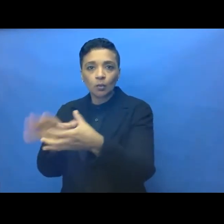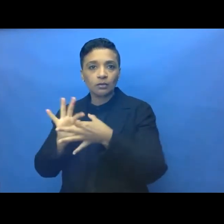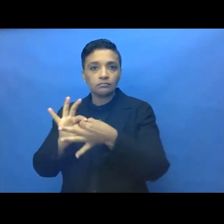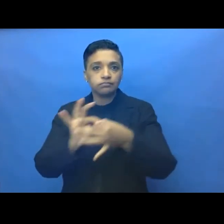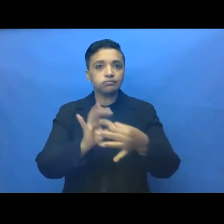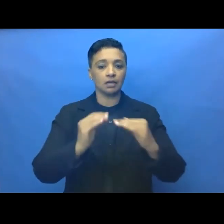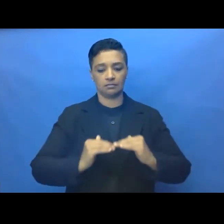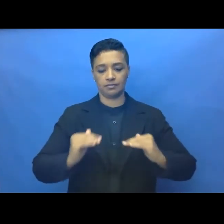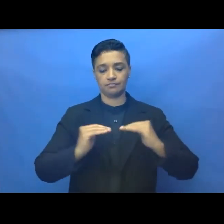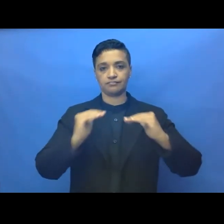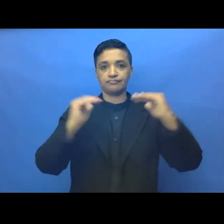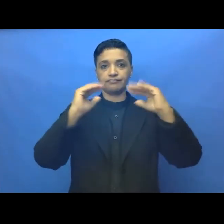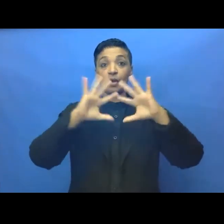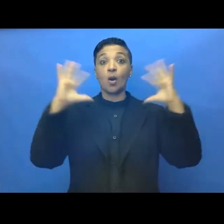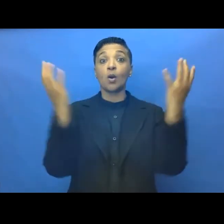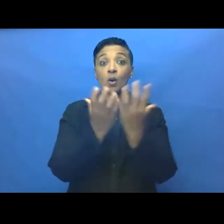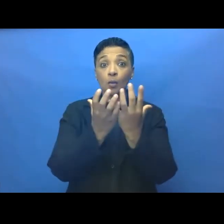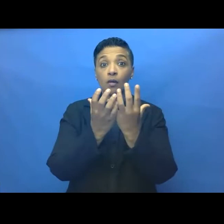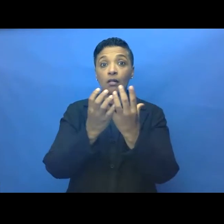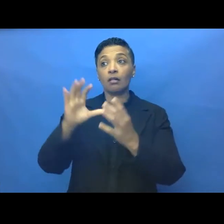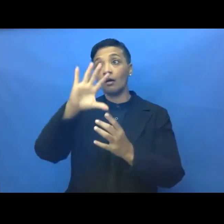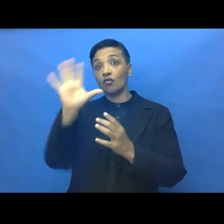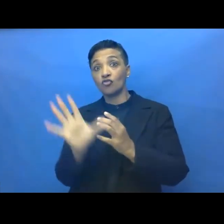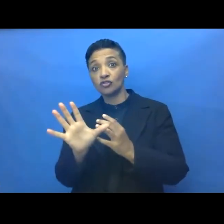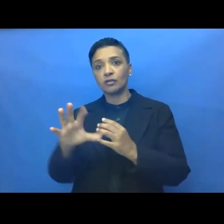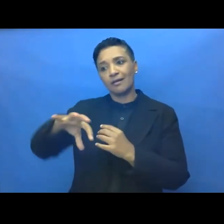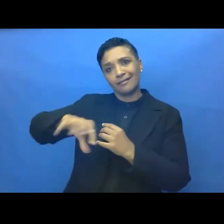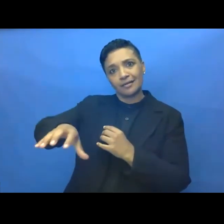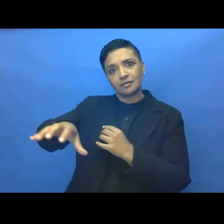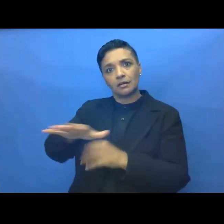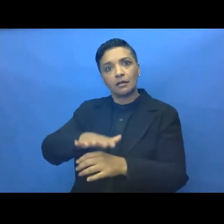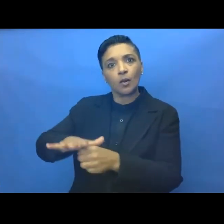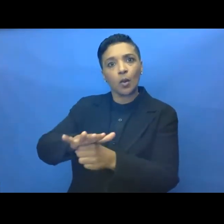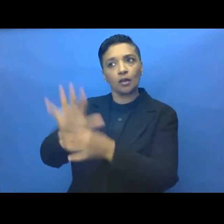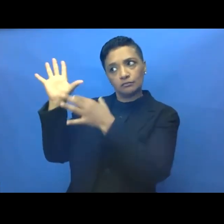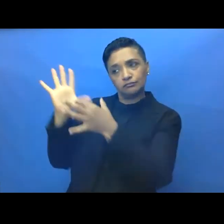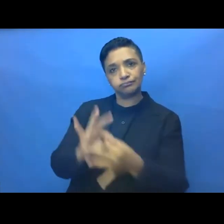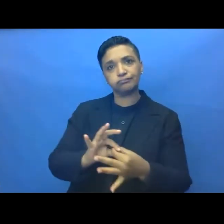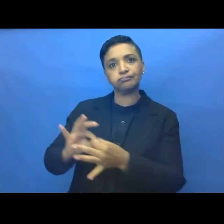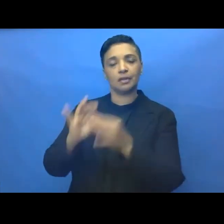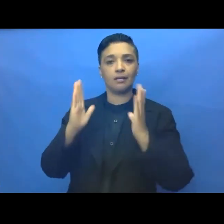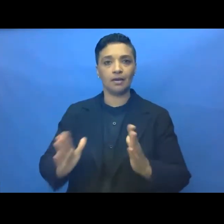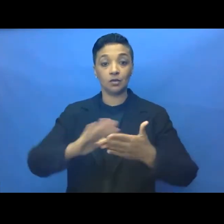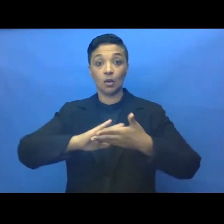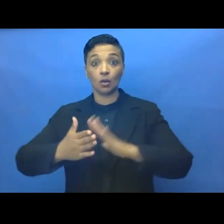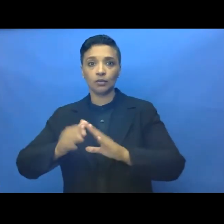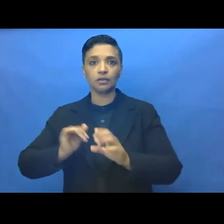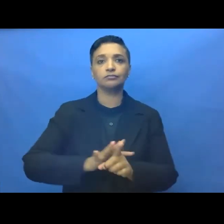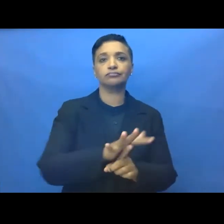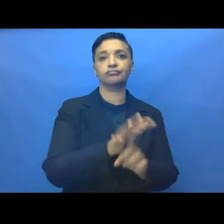l'importance de travailler avec les parties prenantes à tous les niveaux pour donner une voix aux groupes